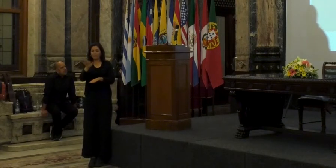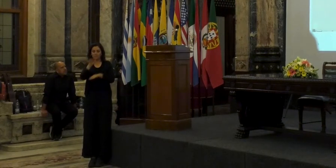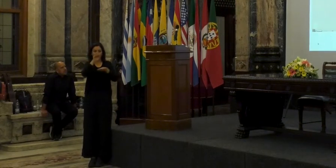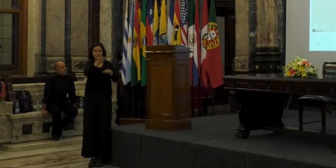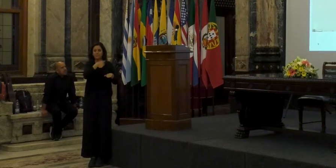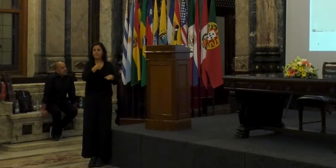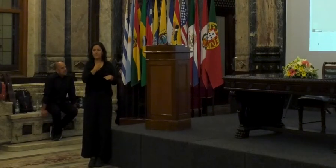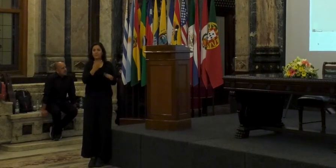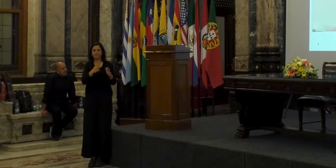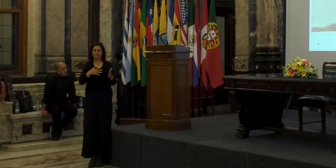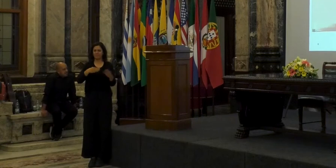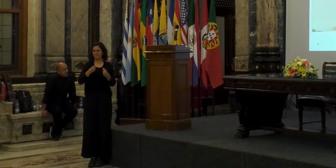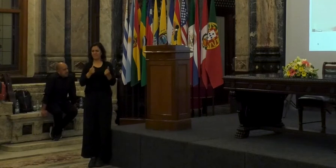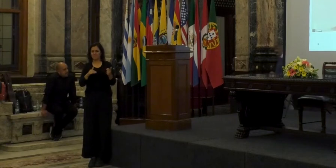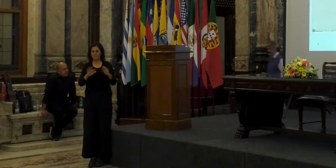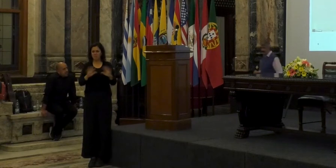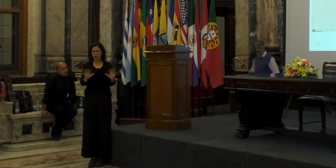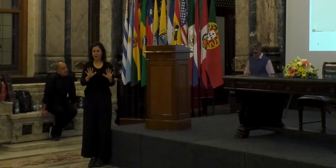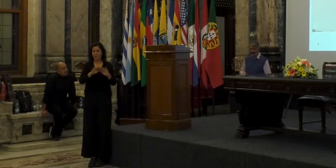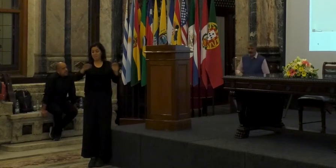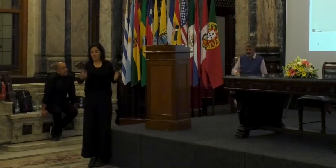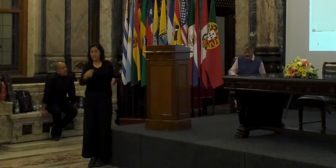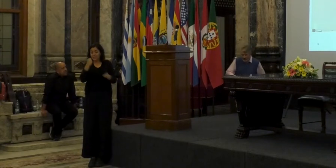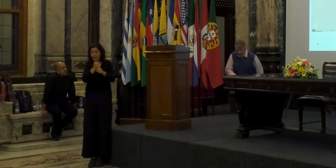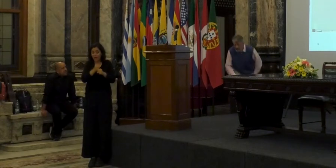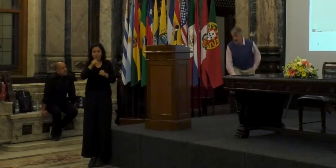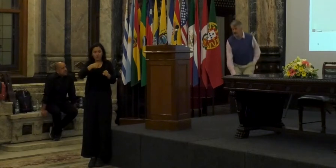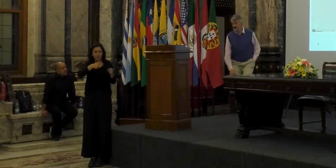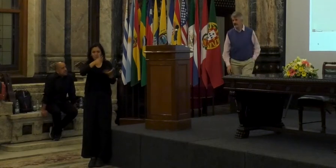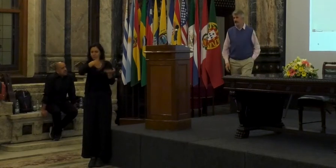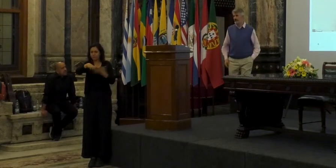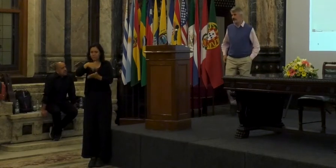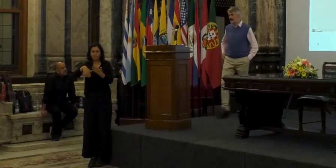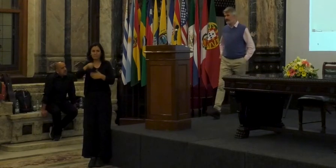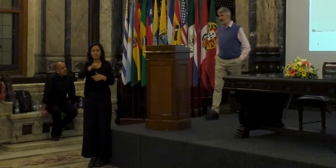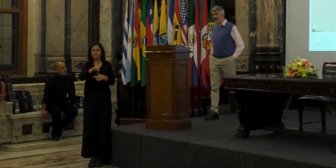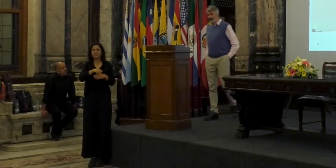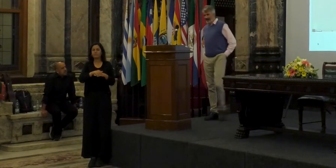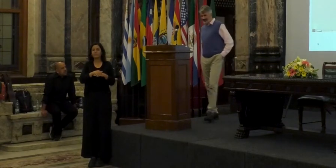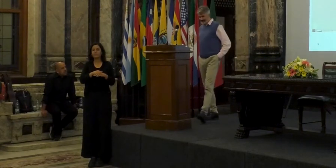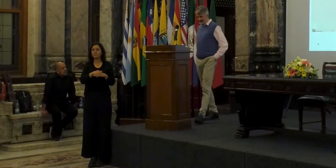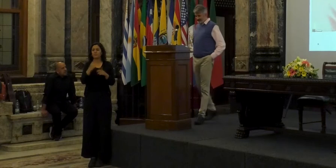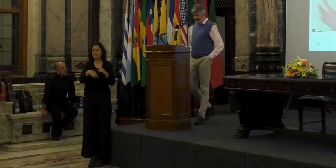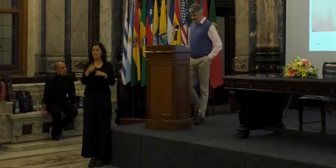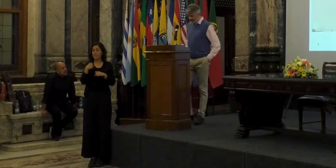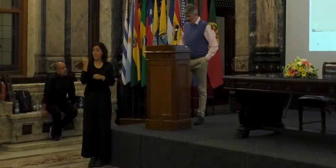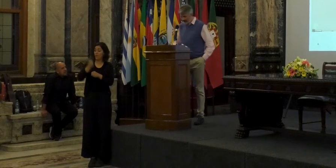llevo un poco mal, porque yo la mesa de trabajo la quiero un poquito más despejada, y que me lo ponga ahí me obliga a tener